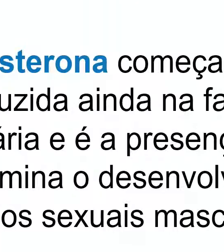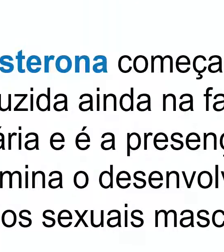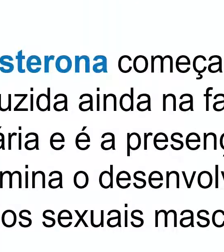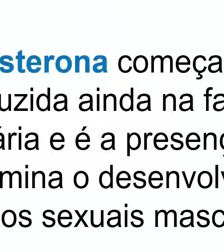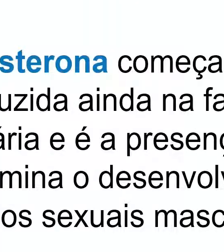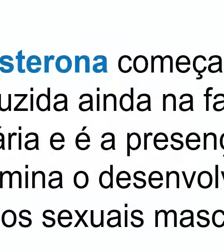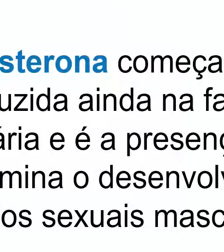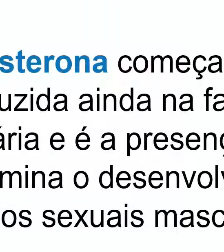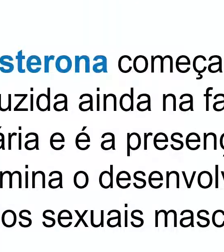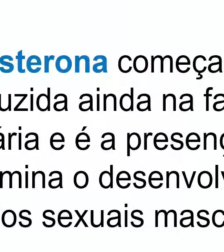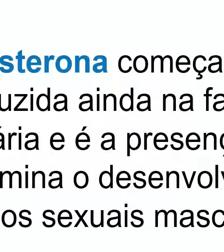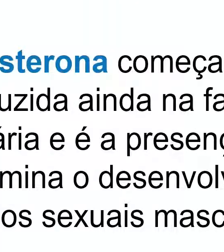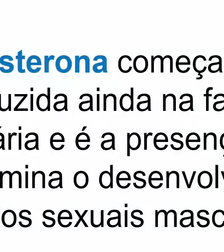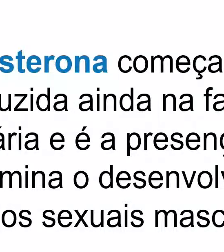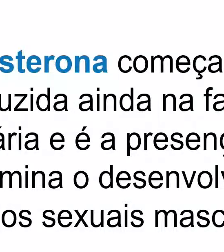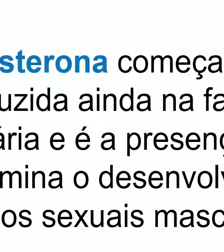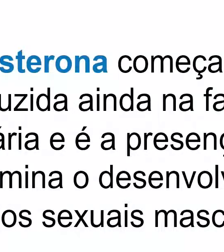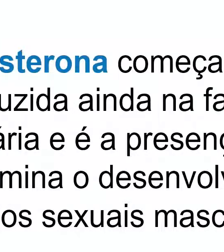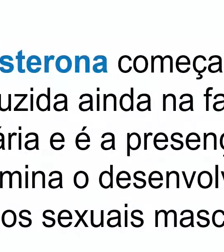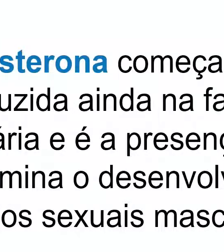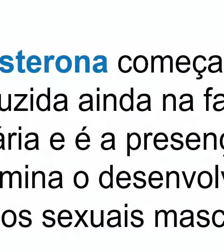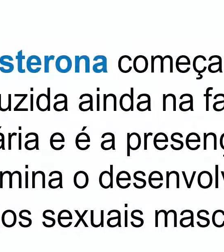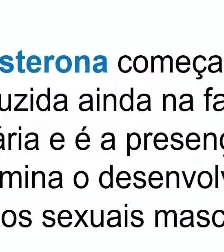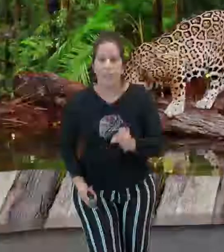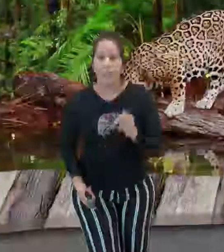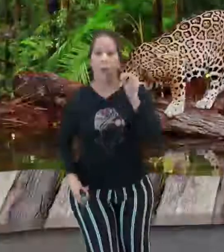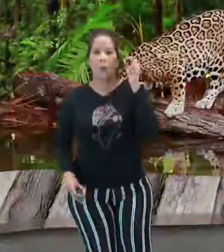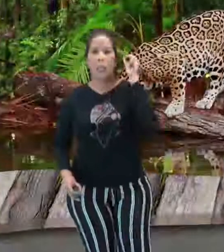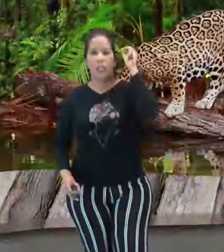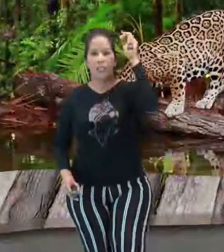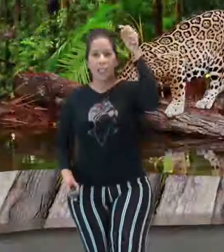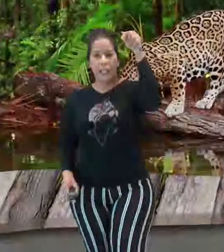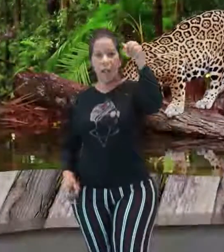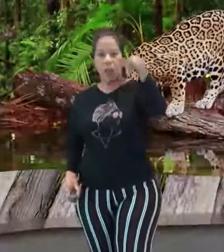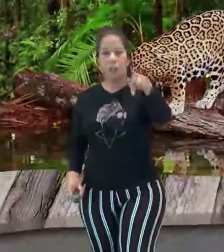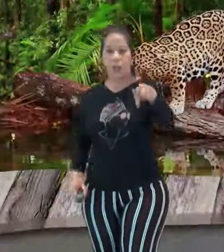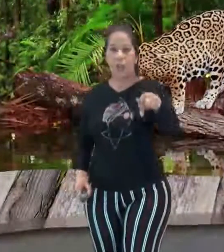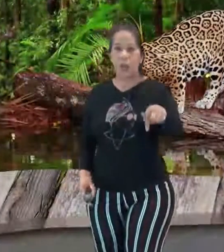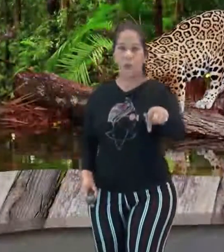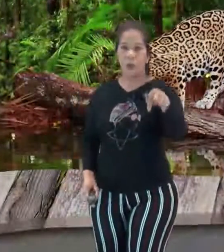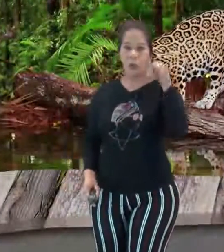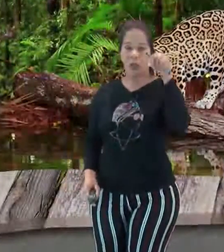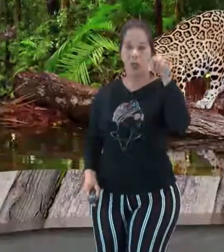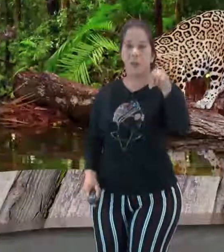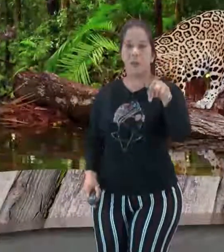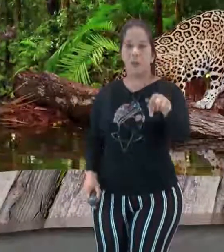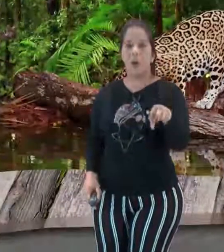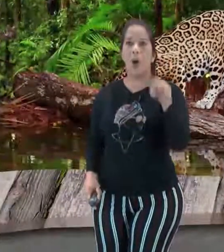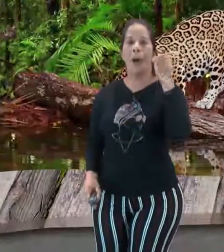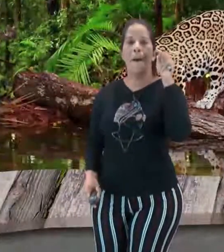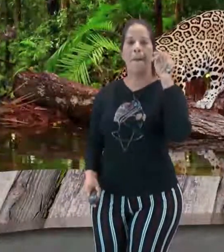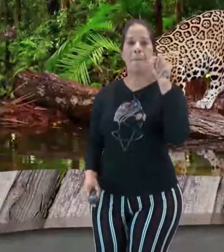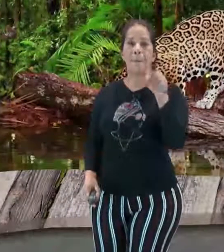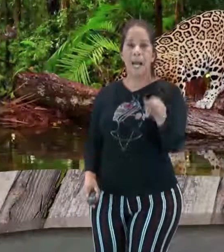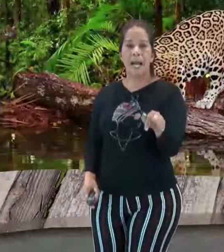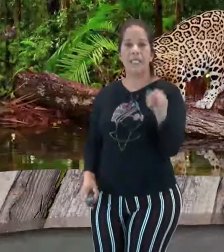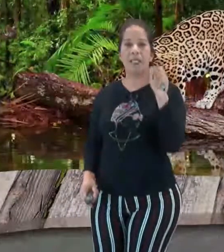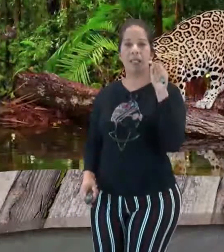órgãos sexuais masculinos. É isso aí, galera. Então, nessa aula nós ficamos com o sistema reprodutor